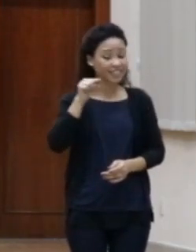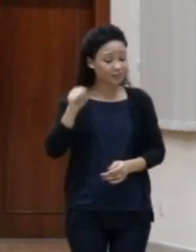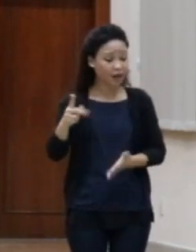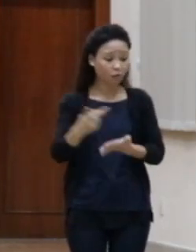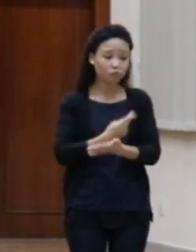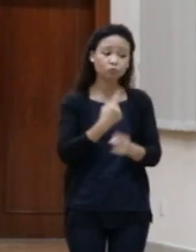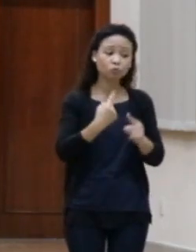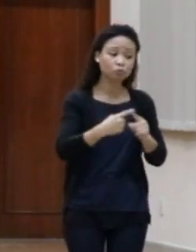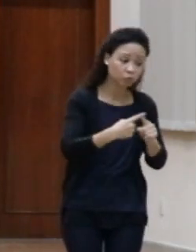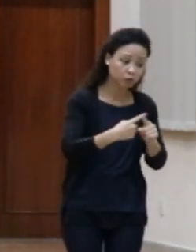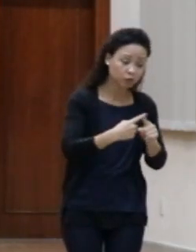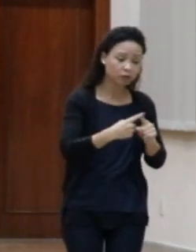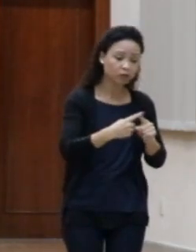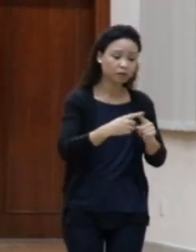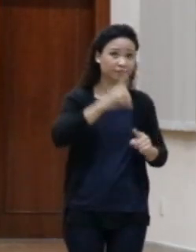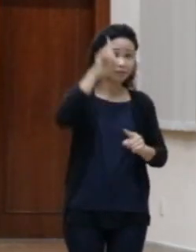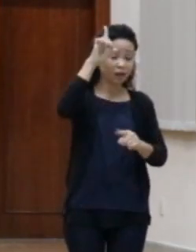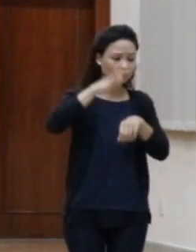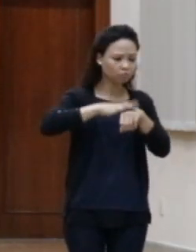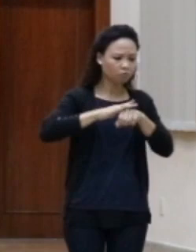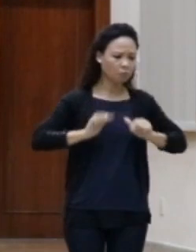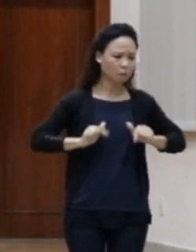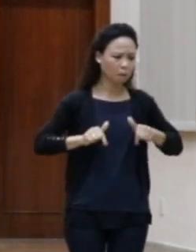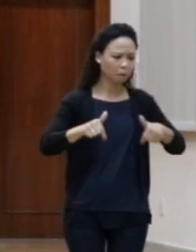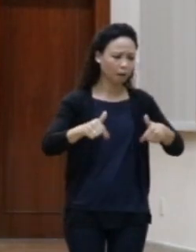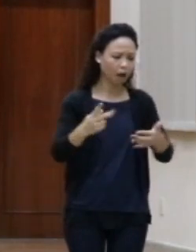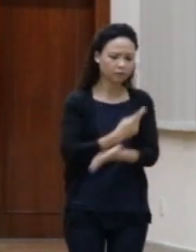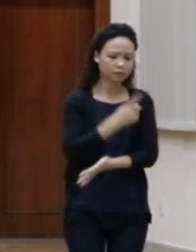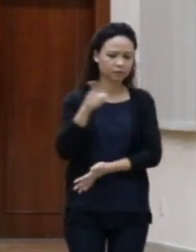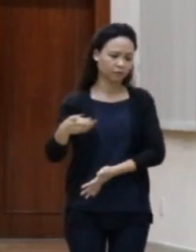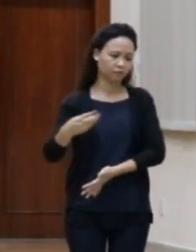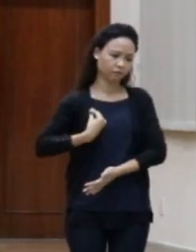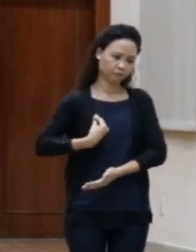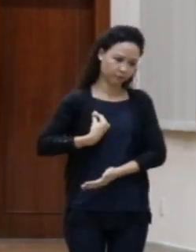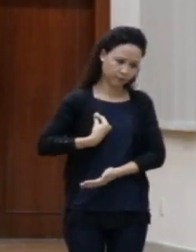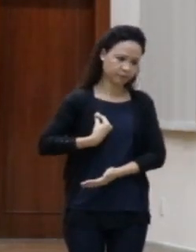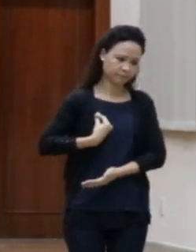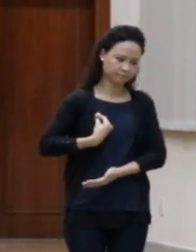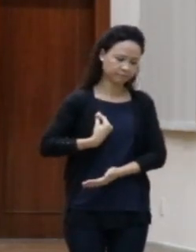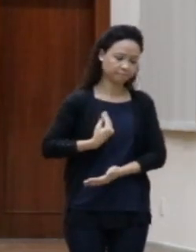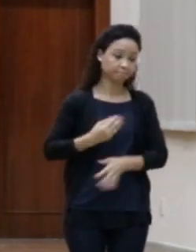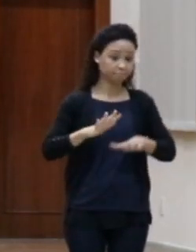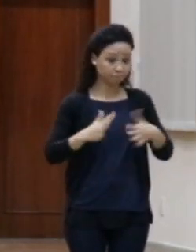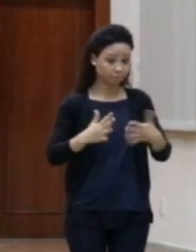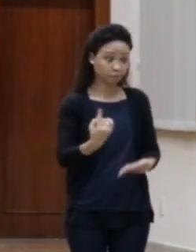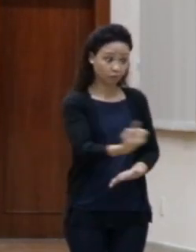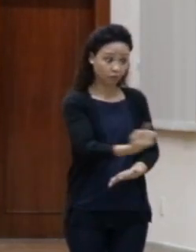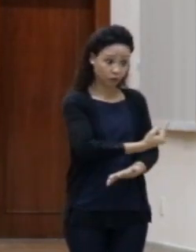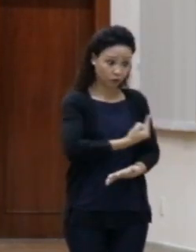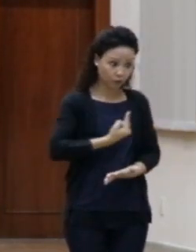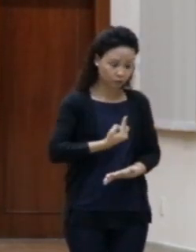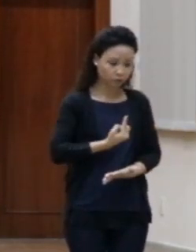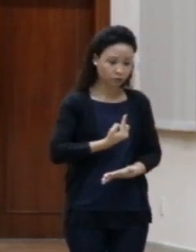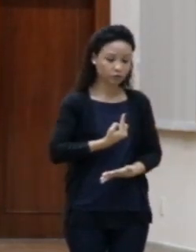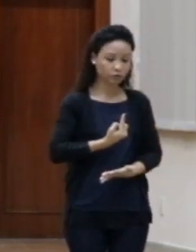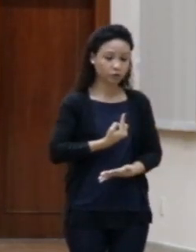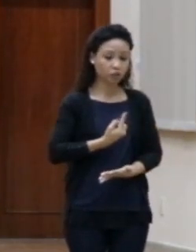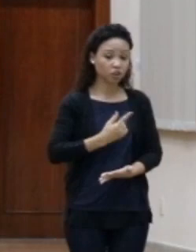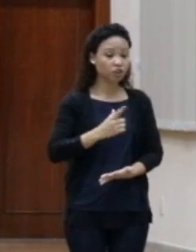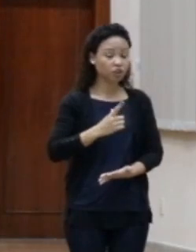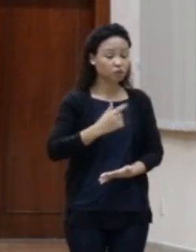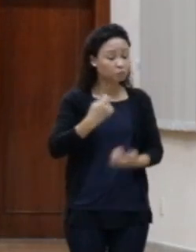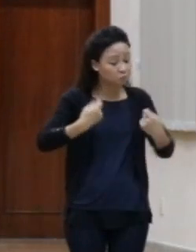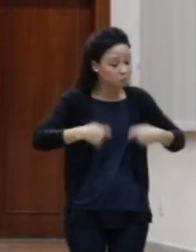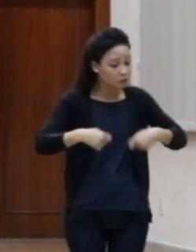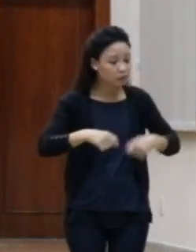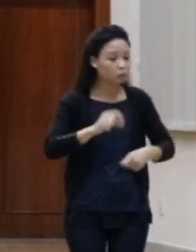Deus se manifestasse na vida dele. Enquanto é dia, precisamos realizar a obra daquele que me enviou.